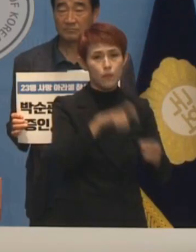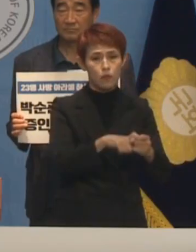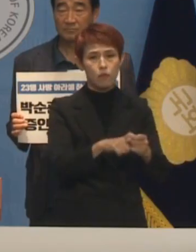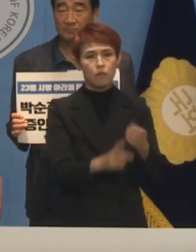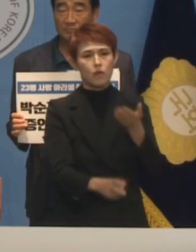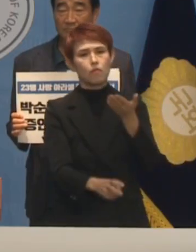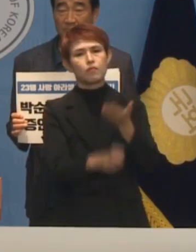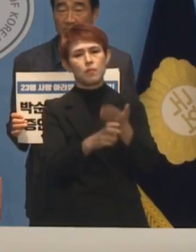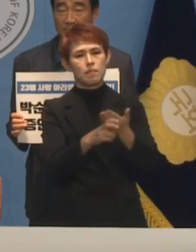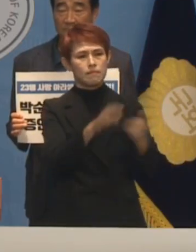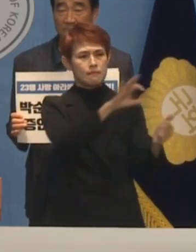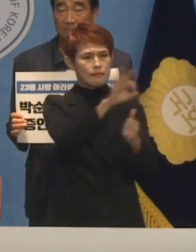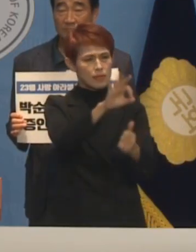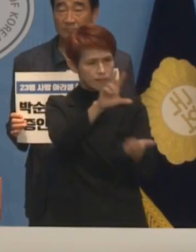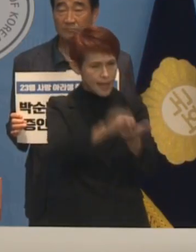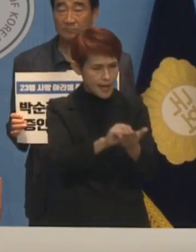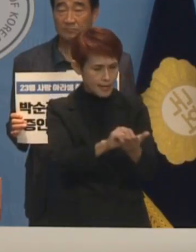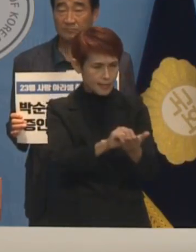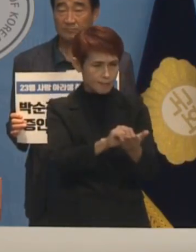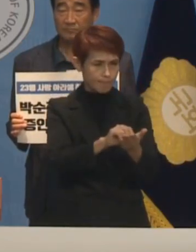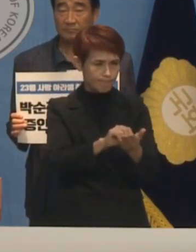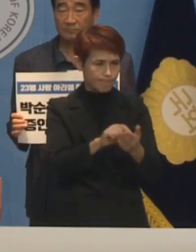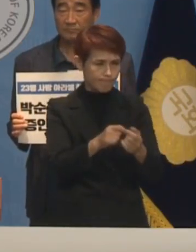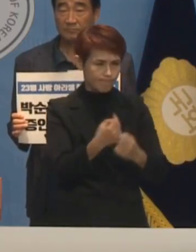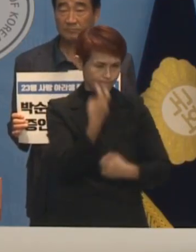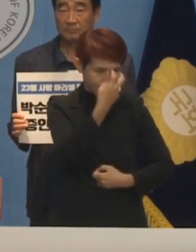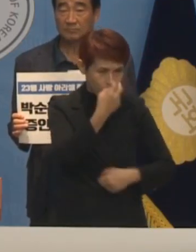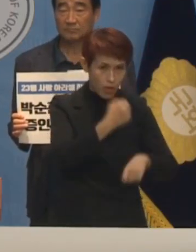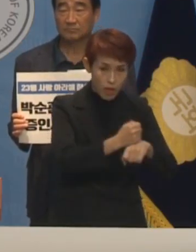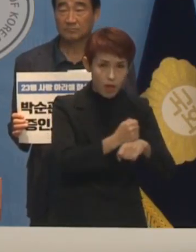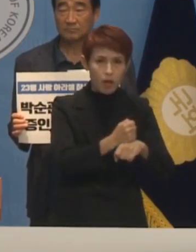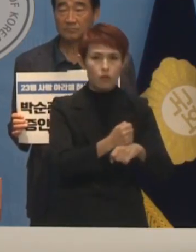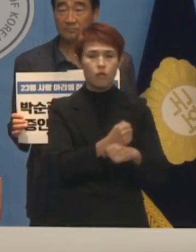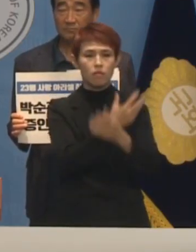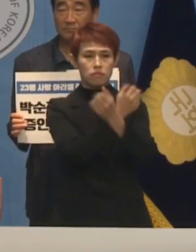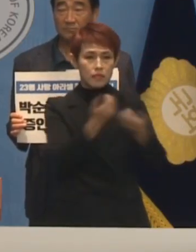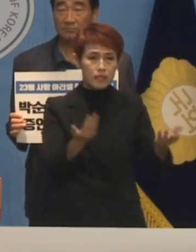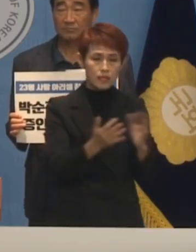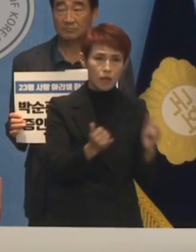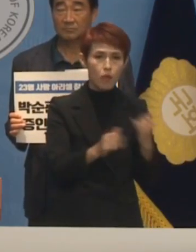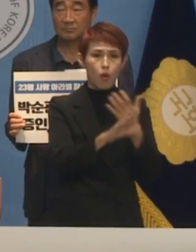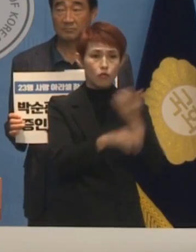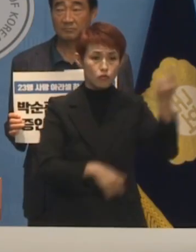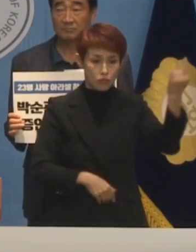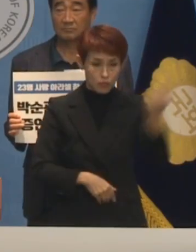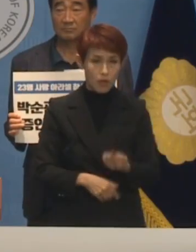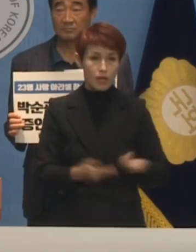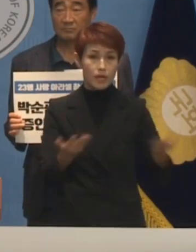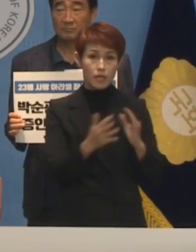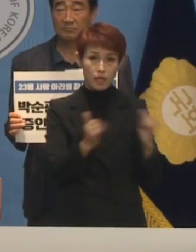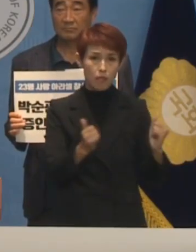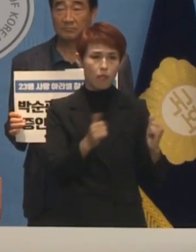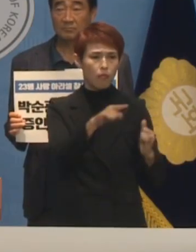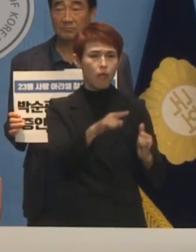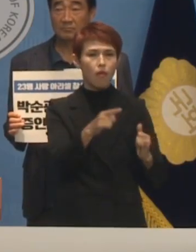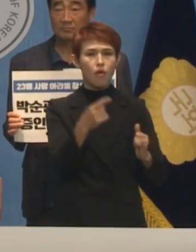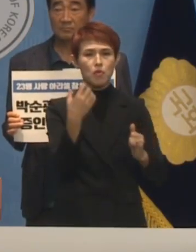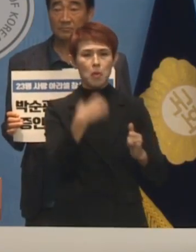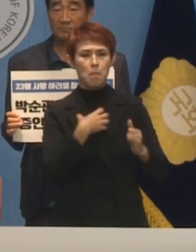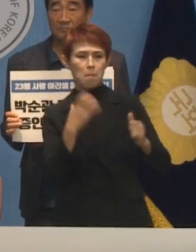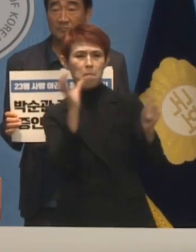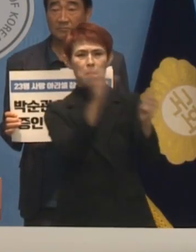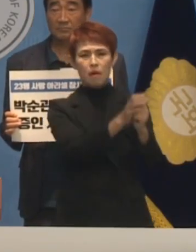진상을 파헤치고 비정규직, 하청 노동자, 외국인 노동자에게 위험이 떠맡겨지는